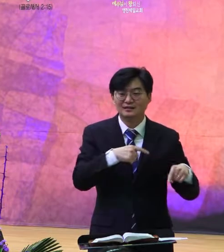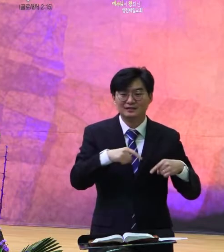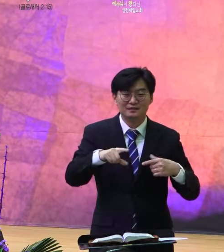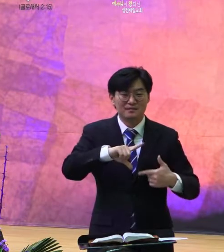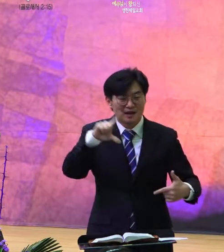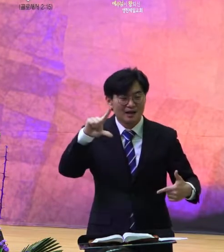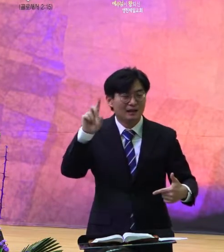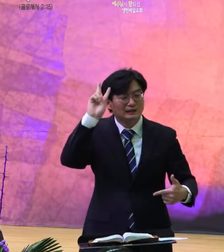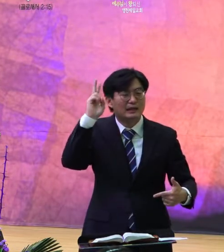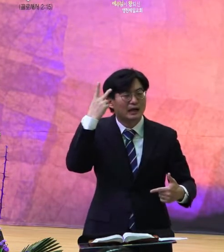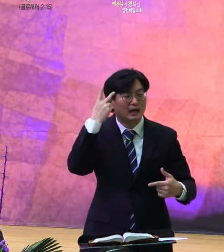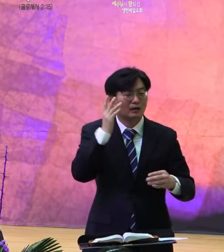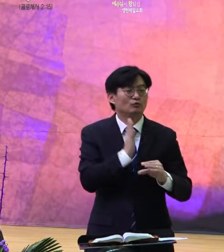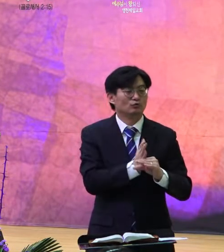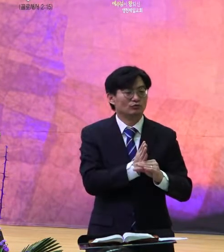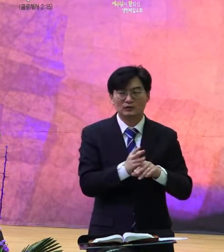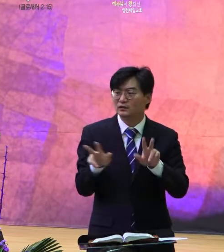그리스도인들 중에